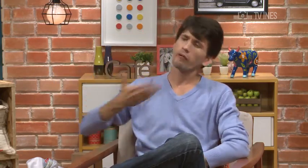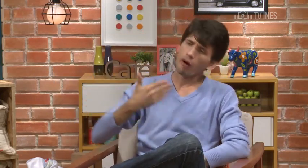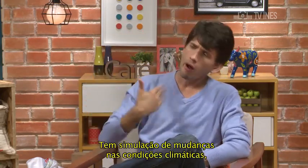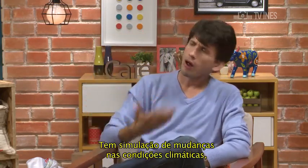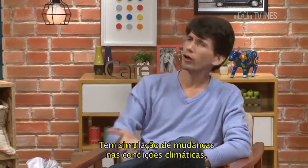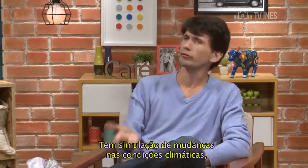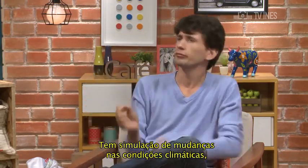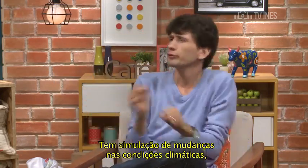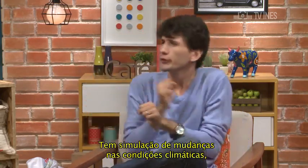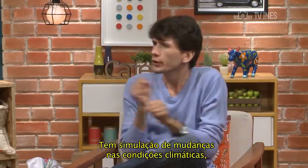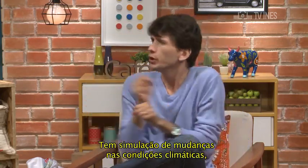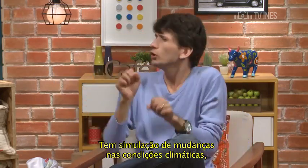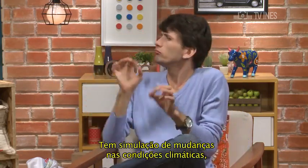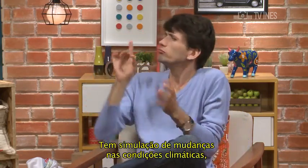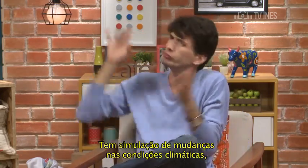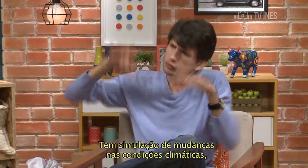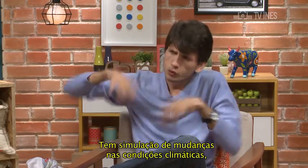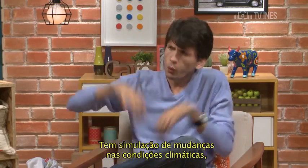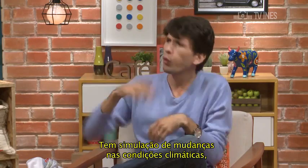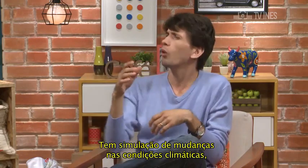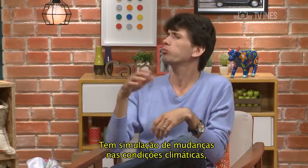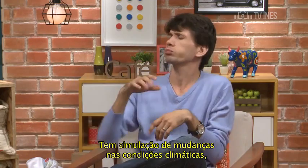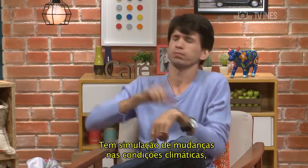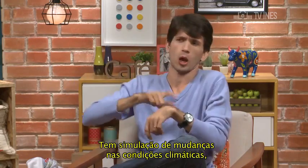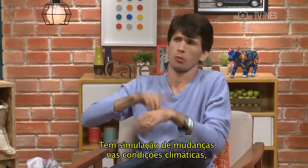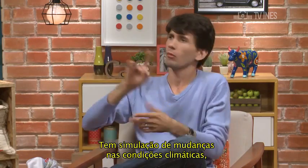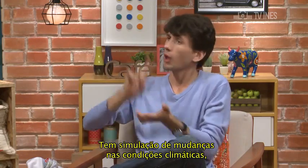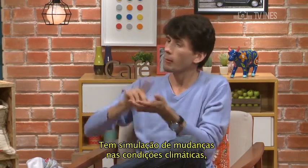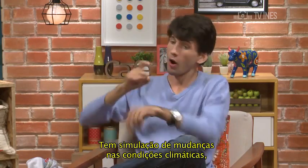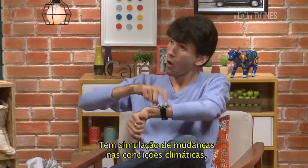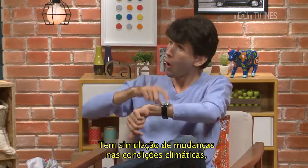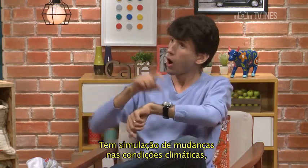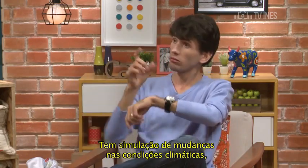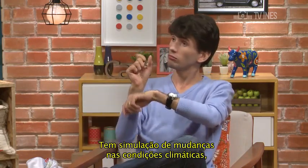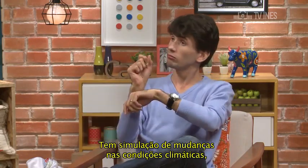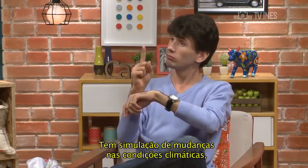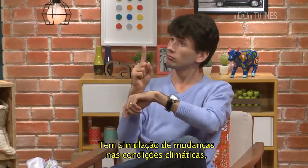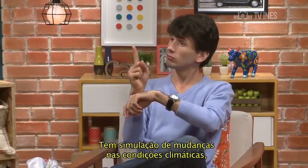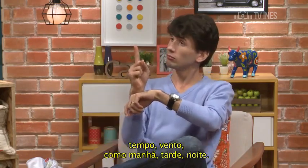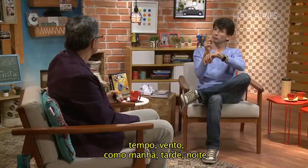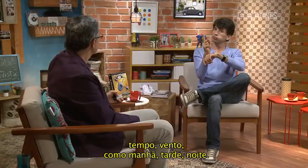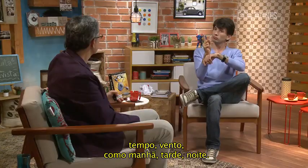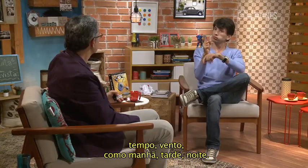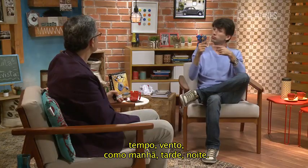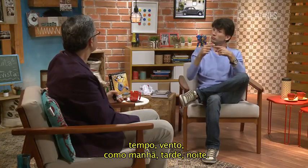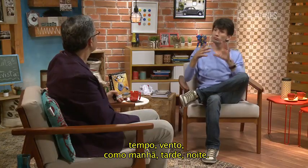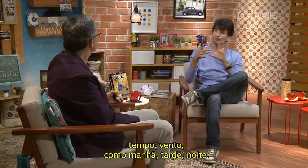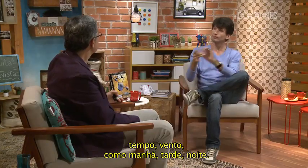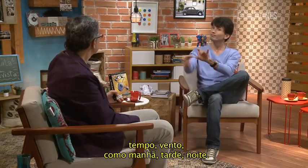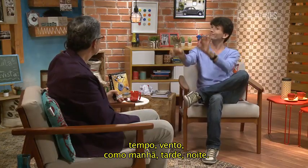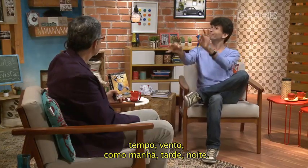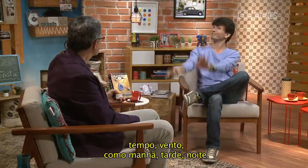É sim simulação de mudanças nas condições climáticas tempo vento